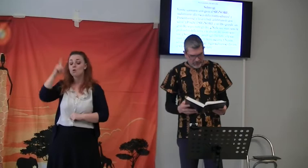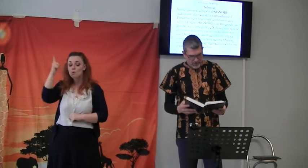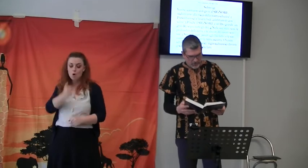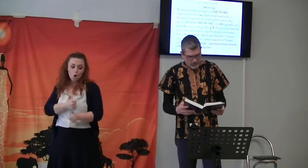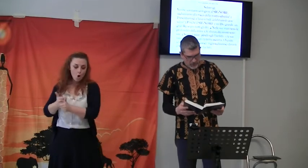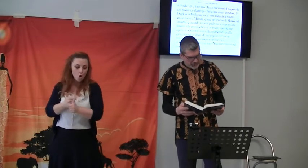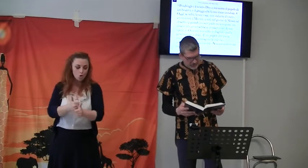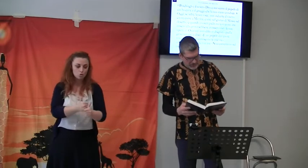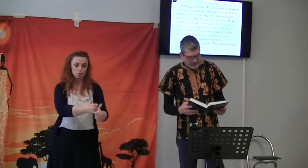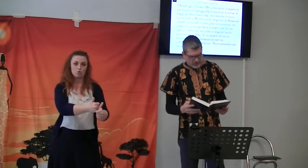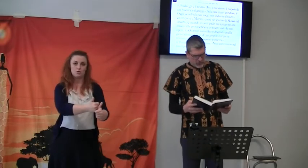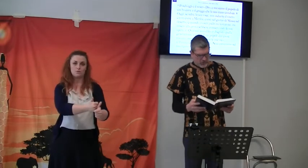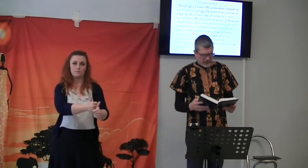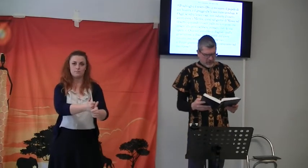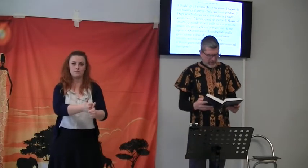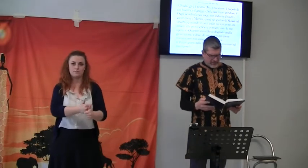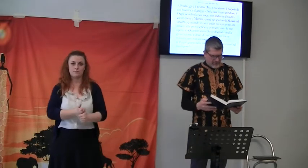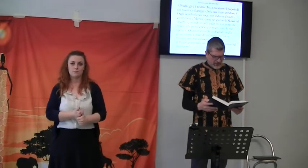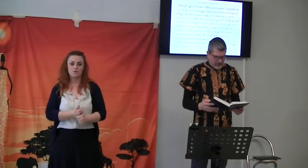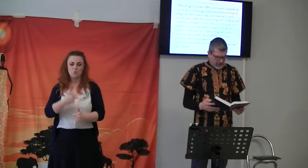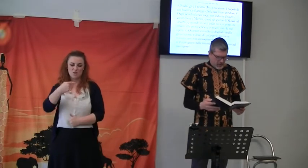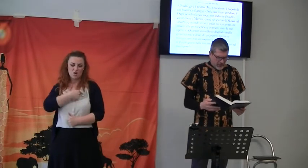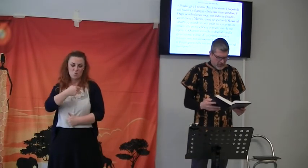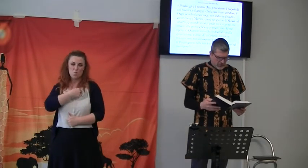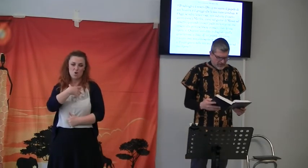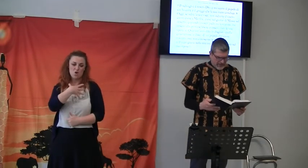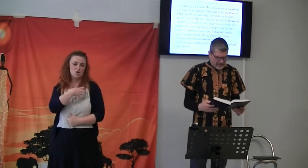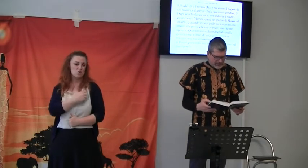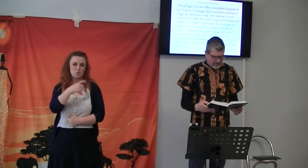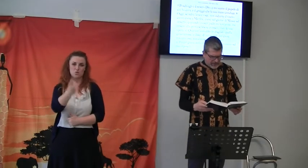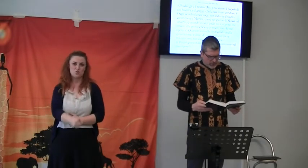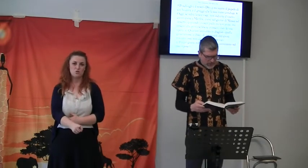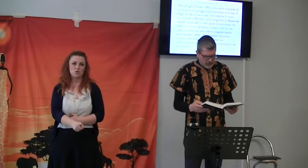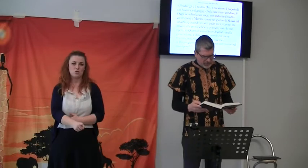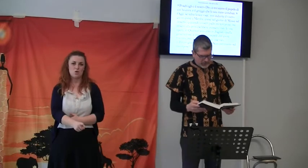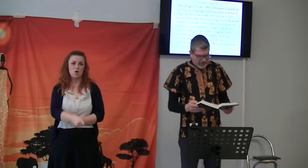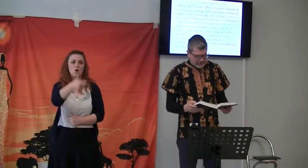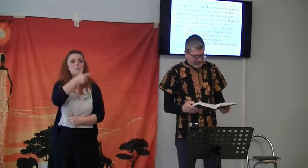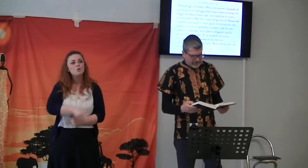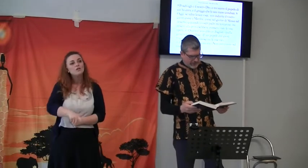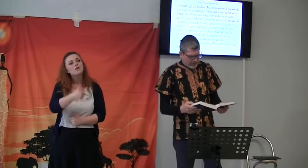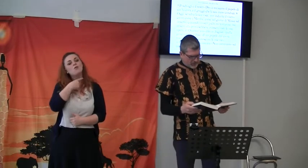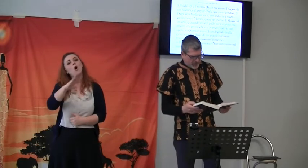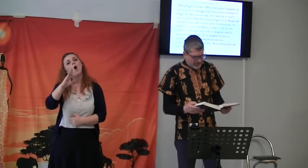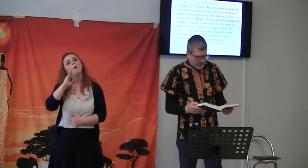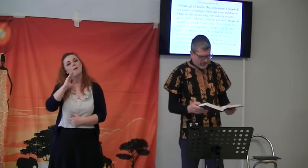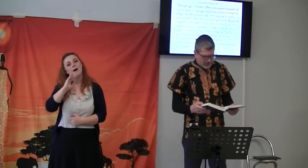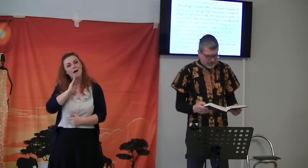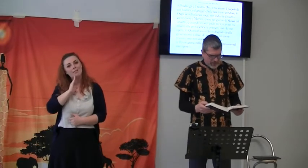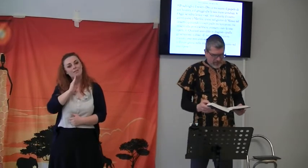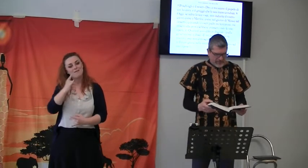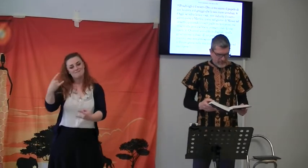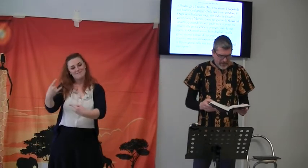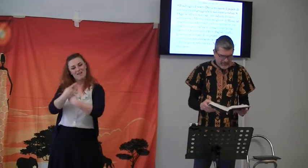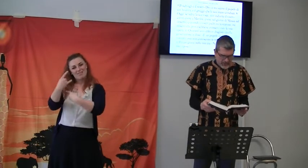se udite la sua voce, non indurite il vostro cuore come a Meribah, come nel giorno di Massa nel deserto, quando i vostri padri mi tentarono, mi misero alla